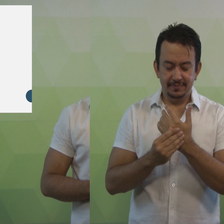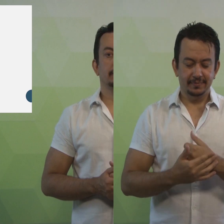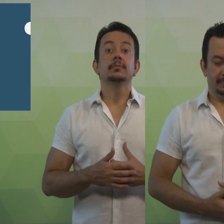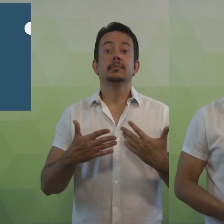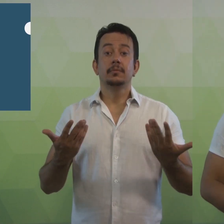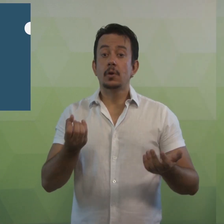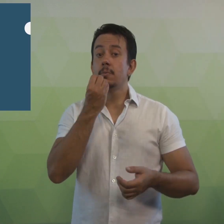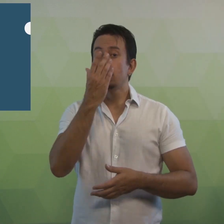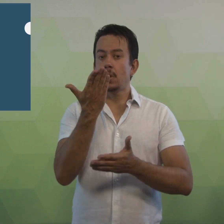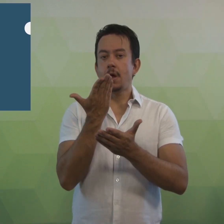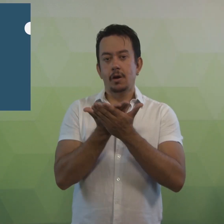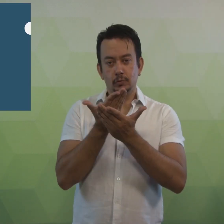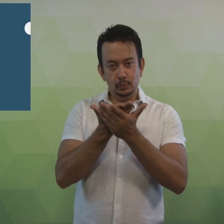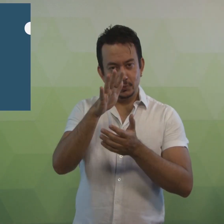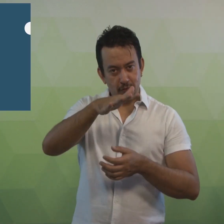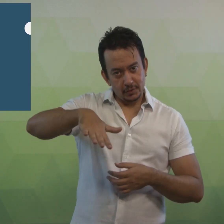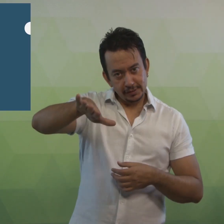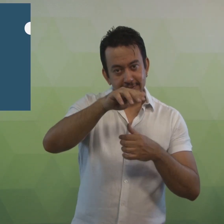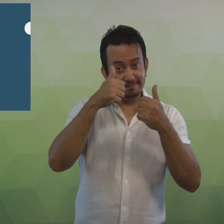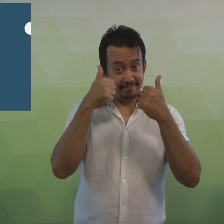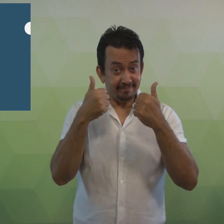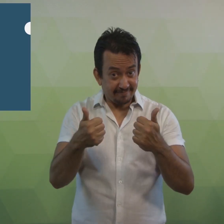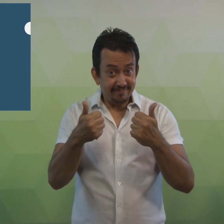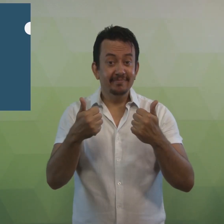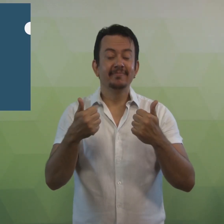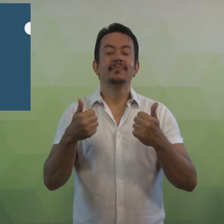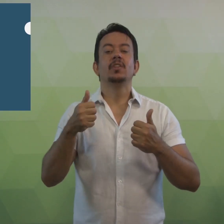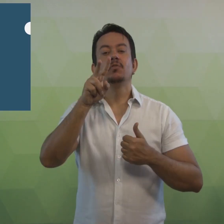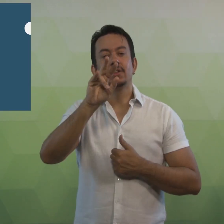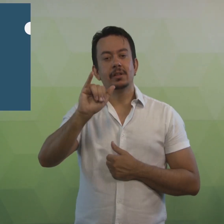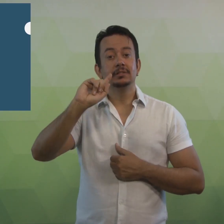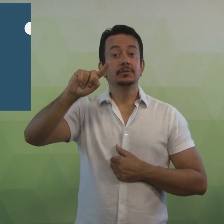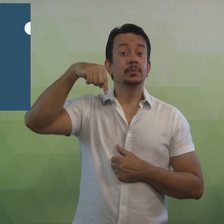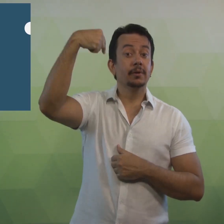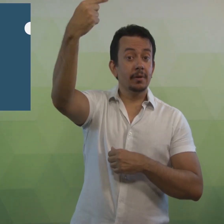copiando. Bons estudos para vocês. E eu espero